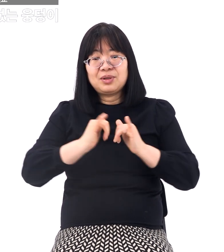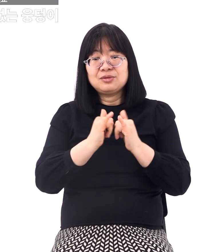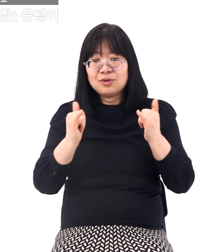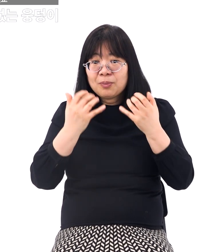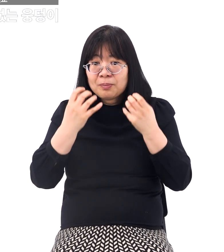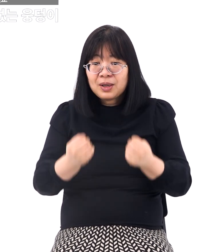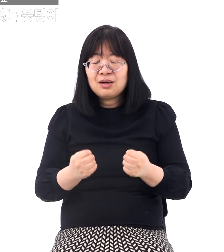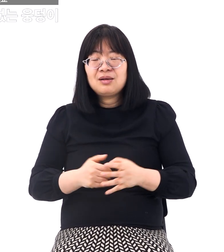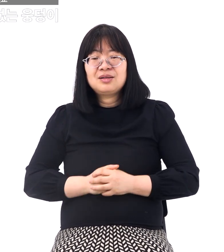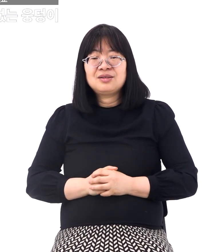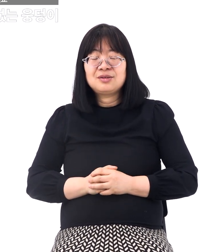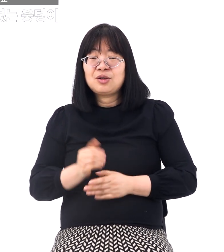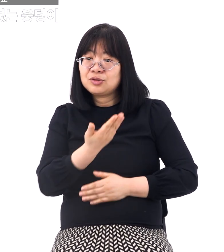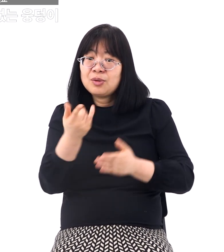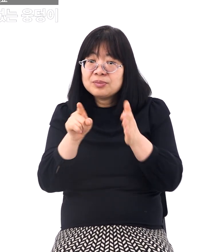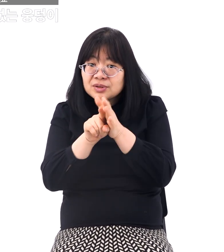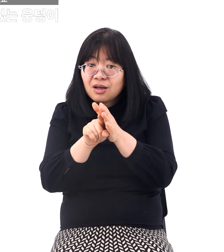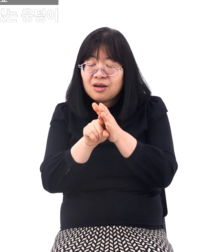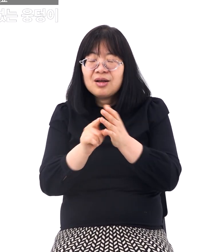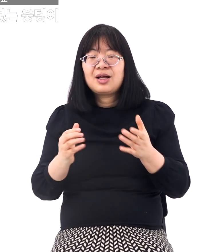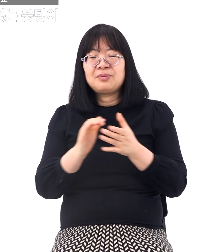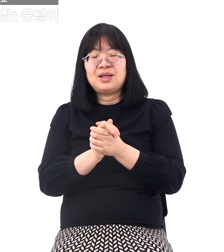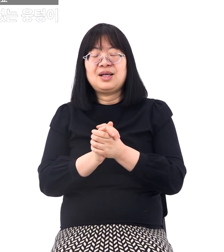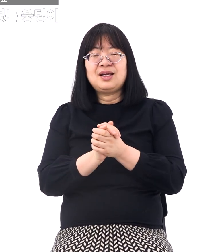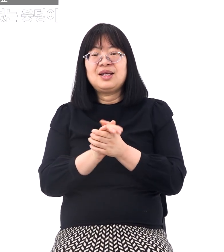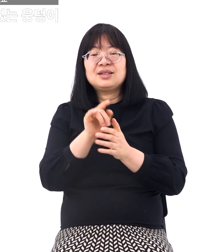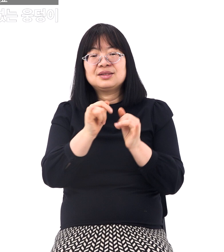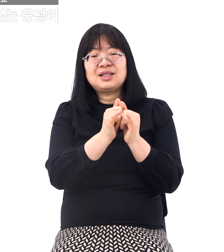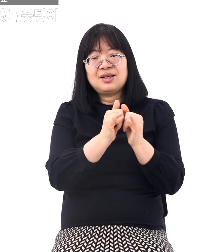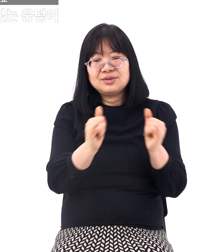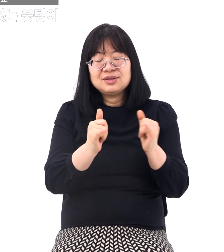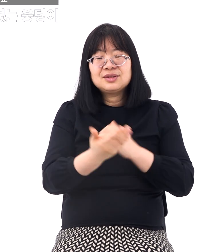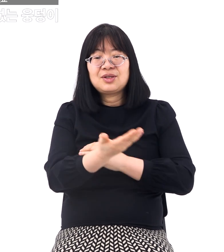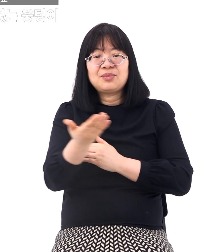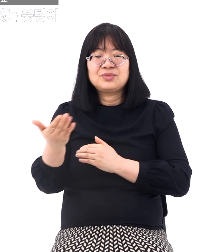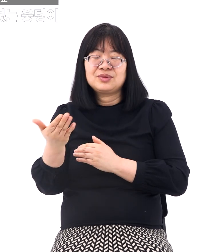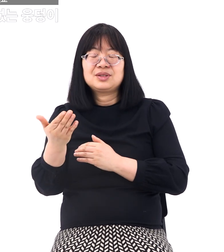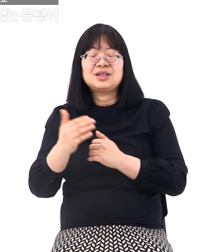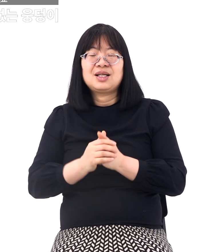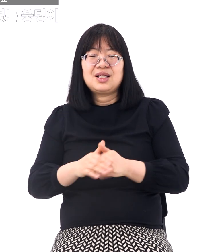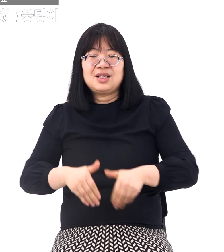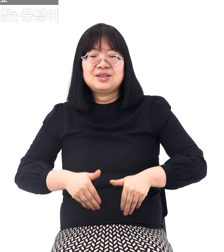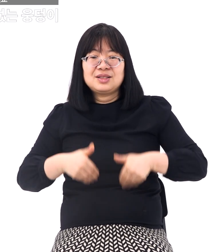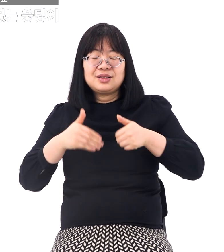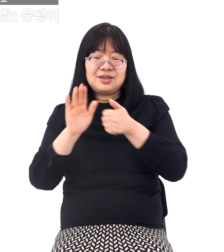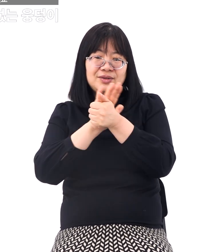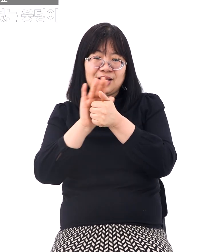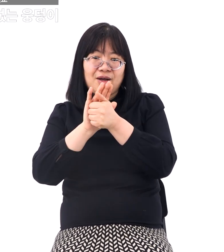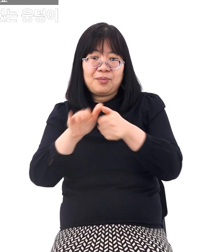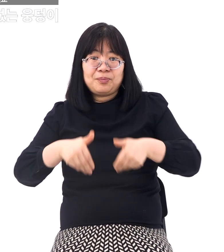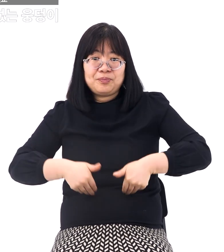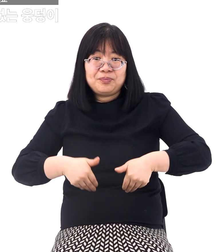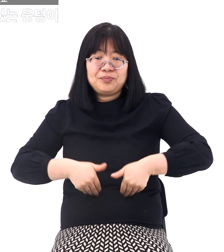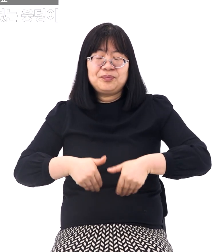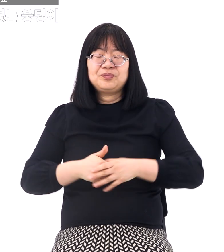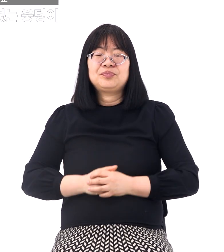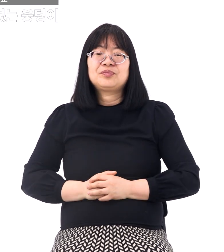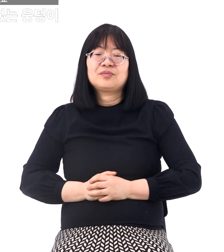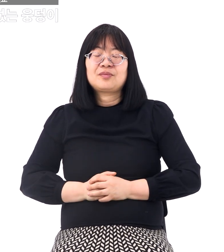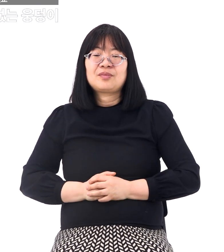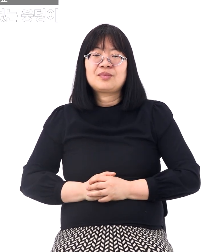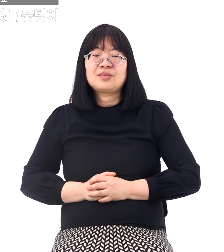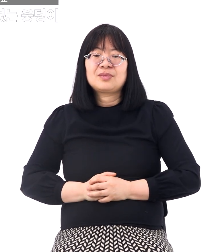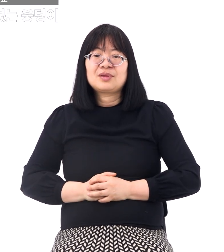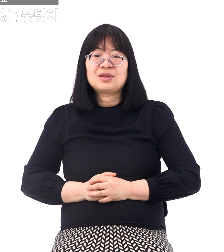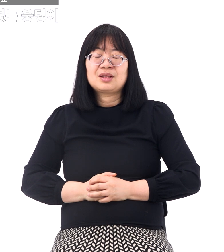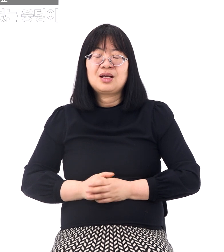많아요. 믿습니까? 그분들을 여러분들이 따스하게 대해야 됩니다.